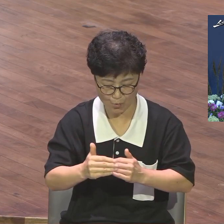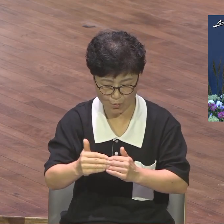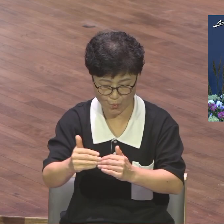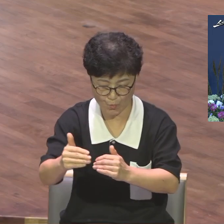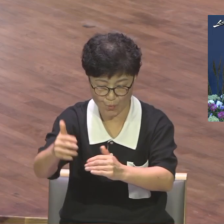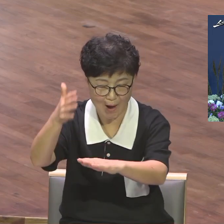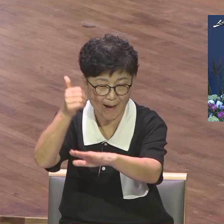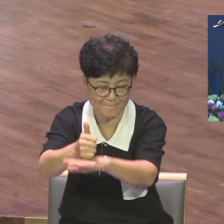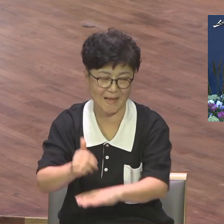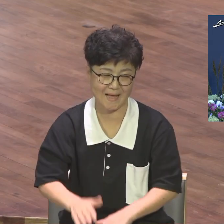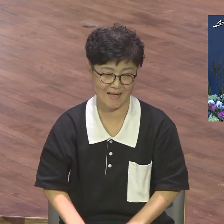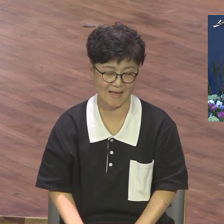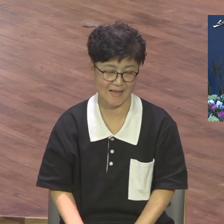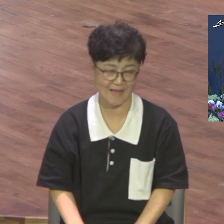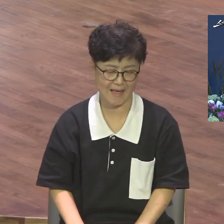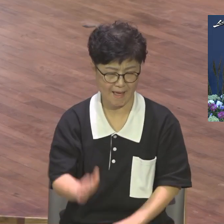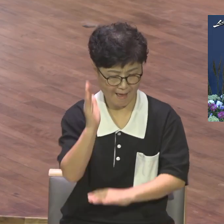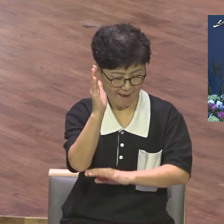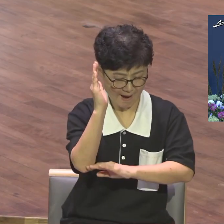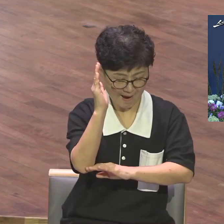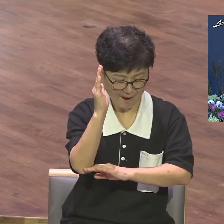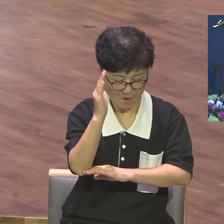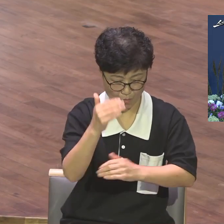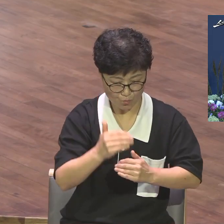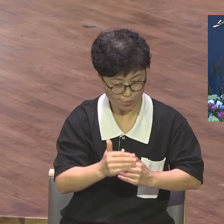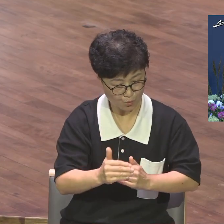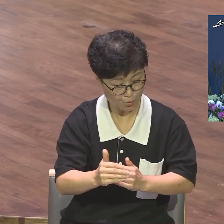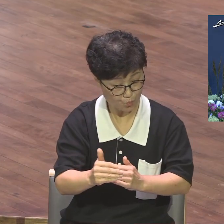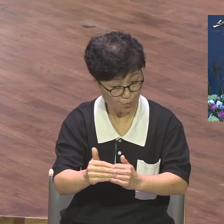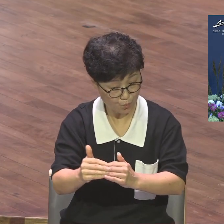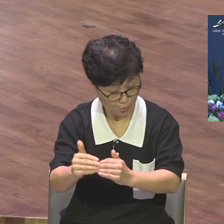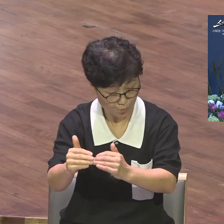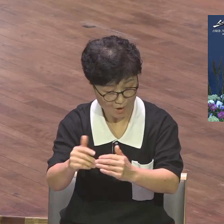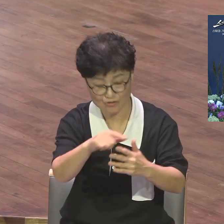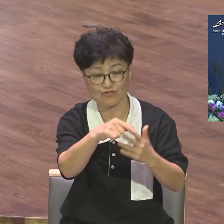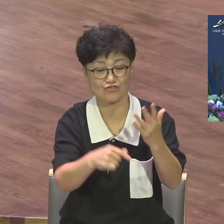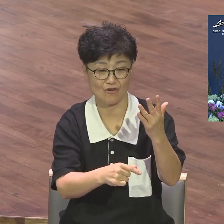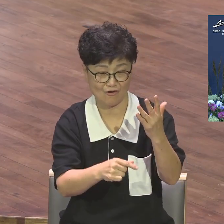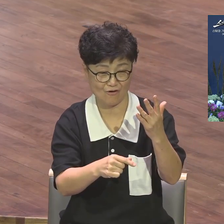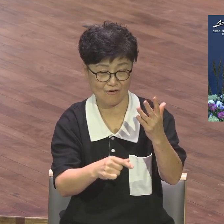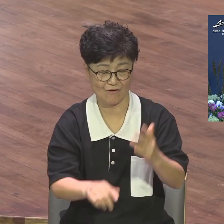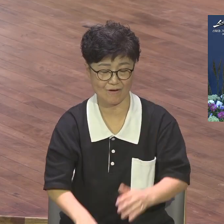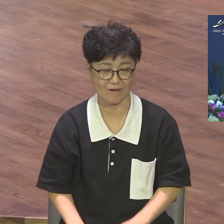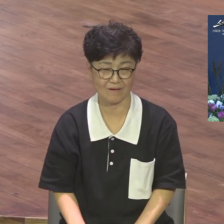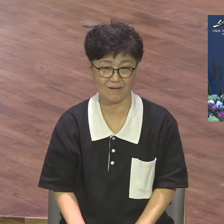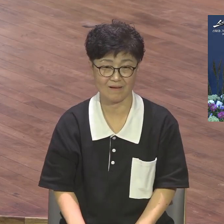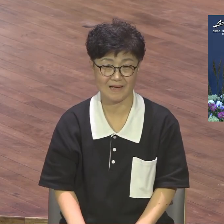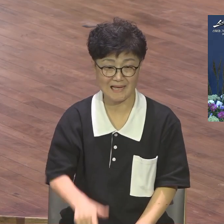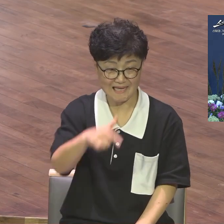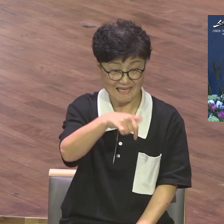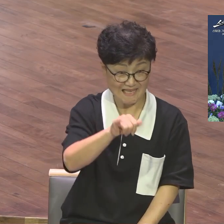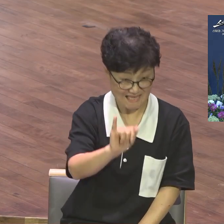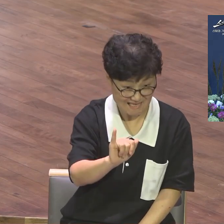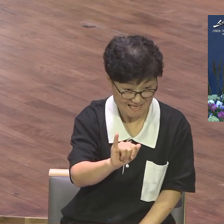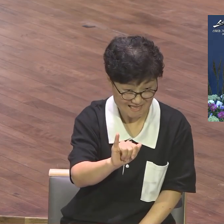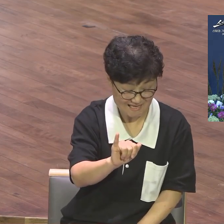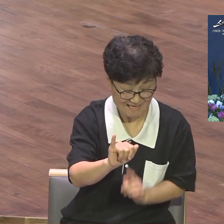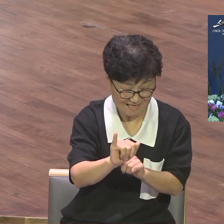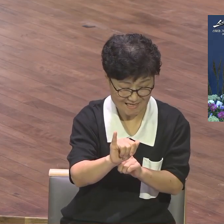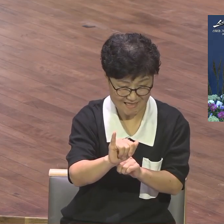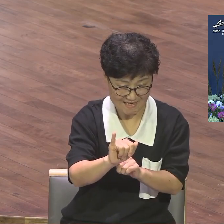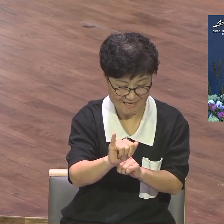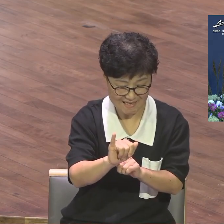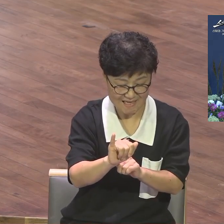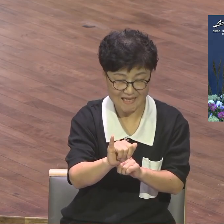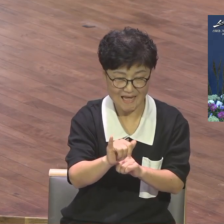구성하는 방식이고 진행하는 순서이기도 합니다. 우리가 보통 기 하면 이야기가 이제 시작되어지는 이런 머릿말과